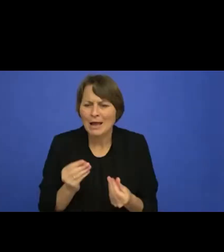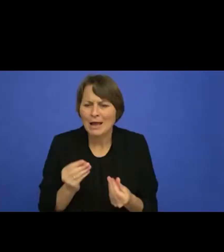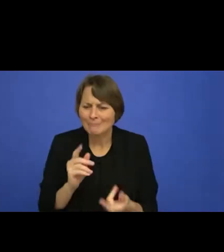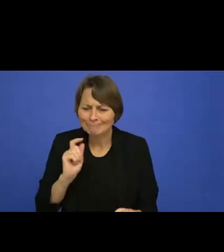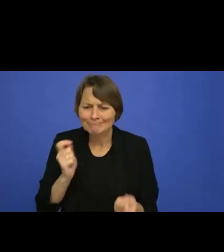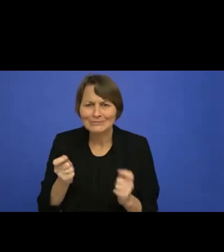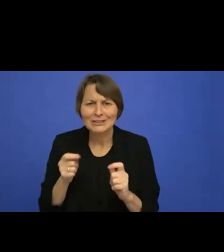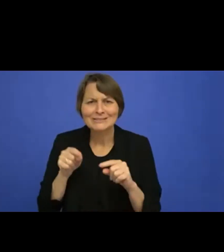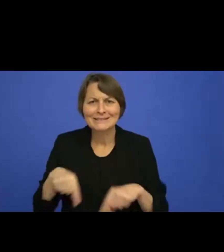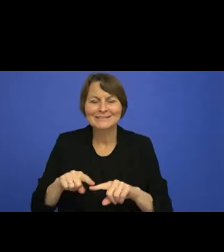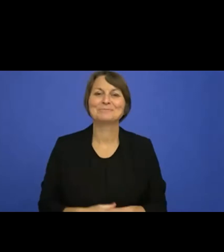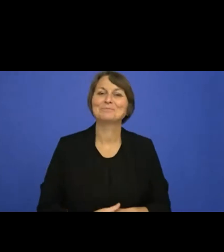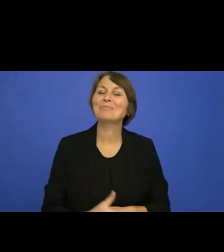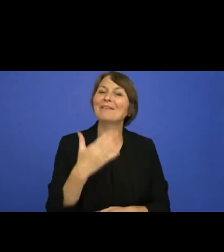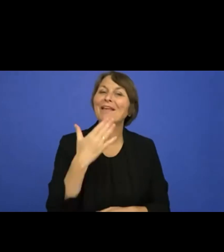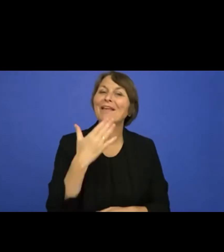l'école?